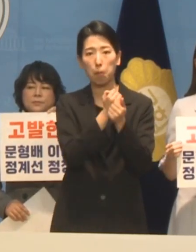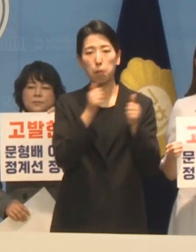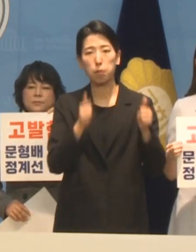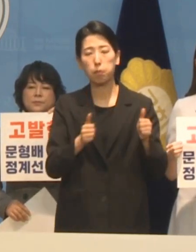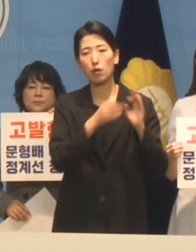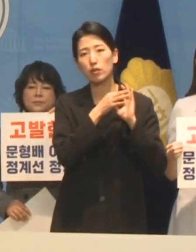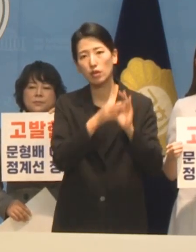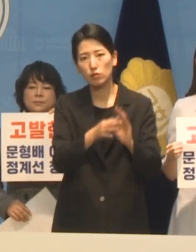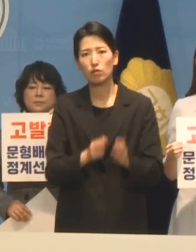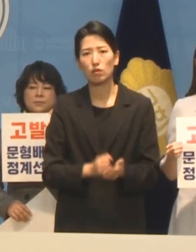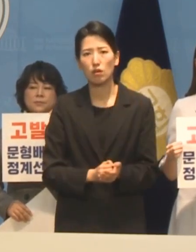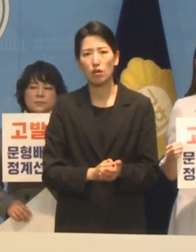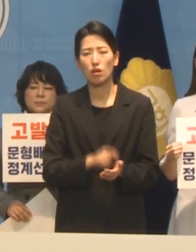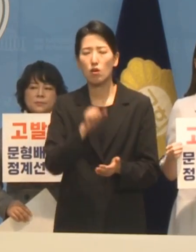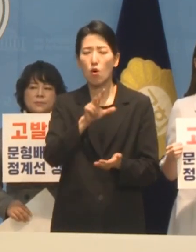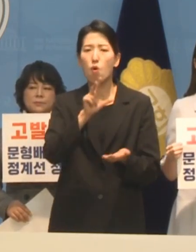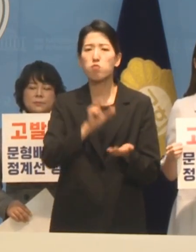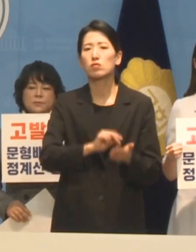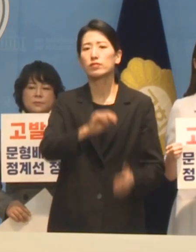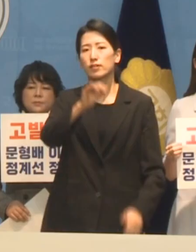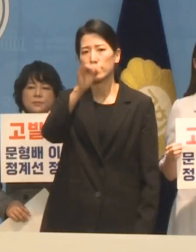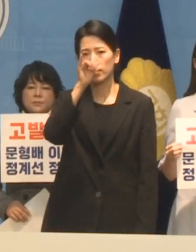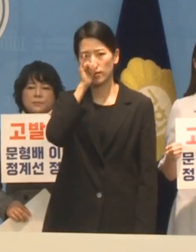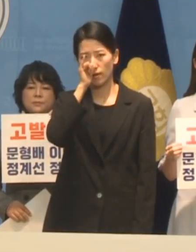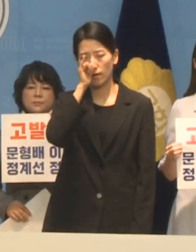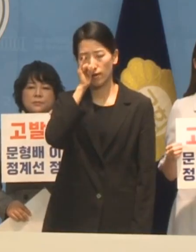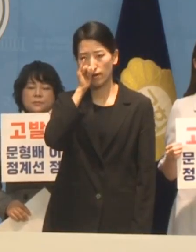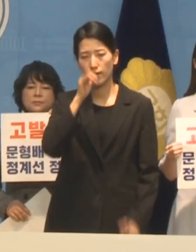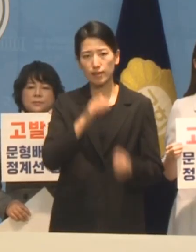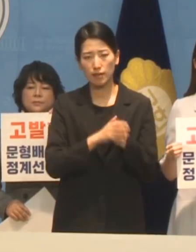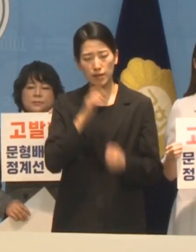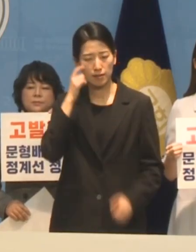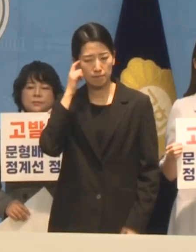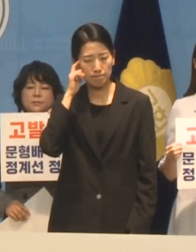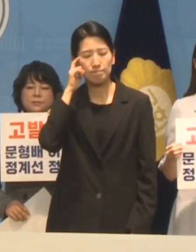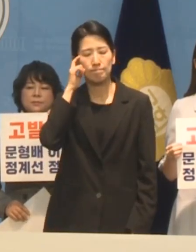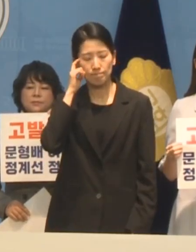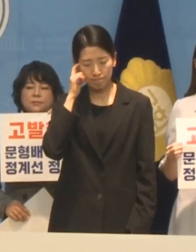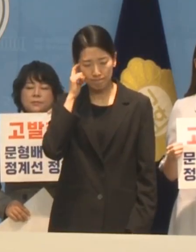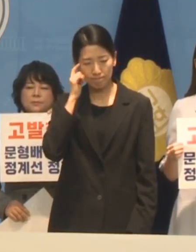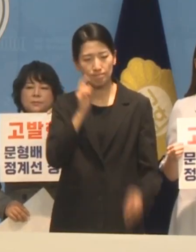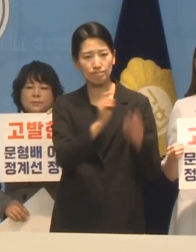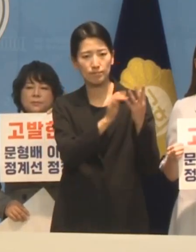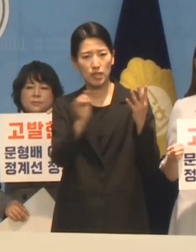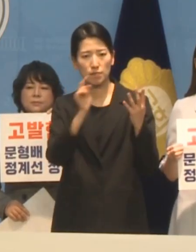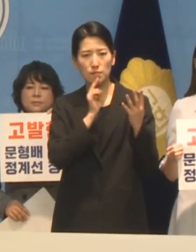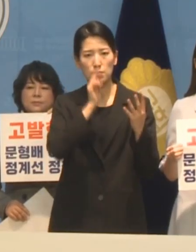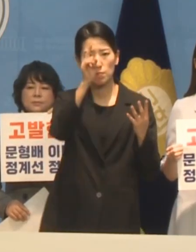대해서 이제 고발을 해야 된다는 뜻으로 지금